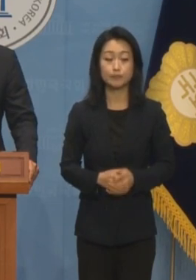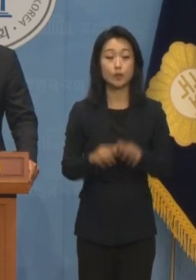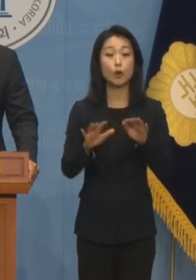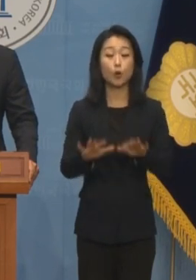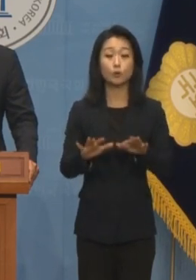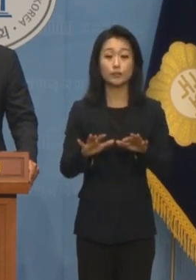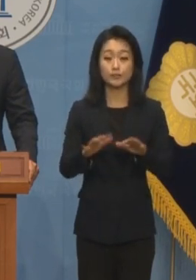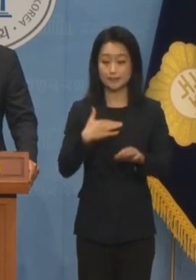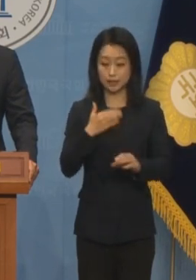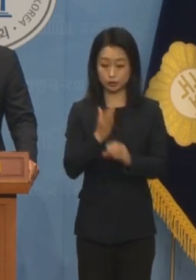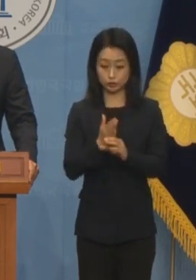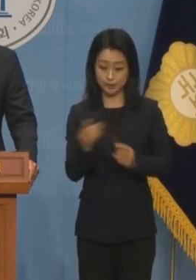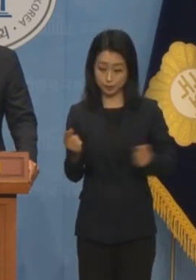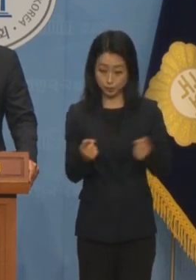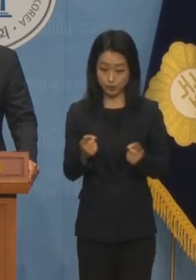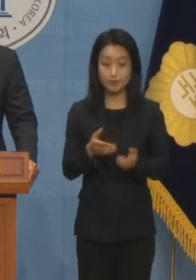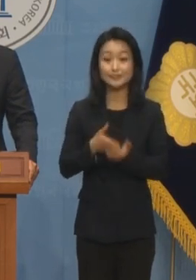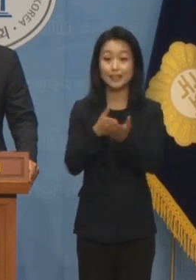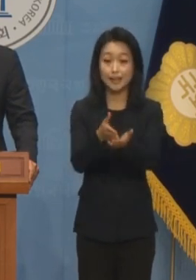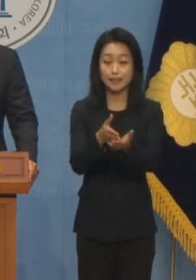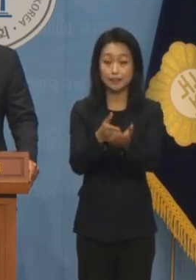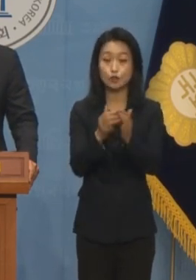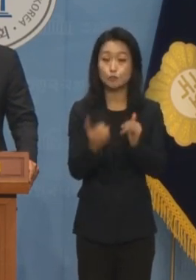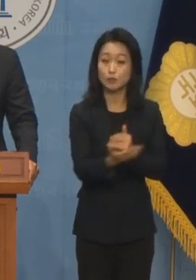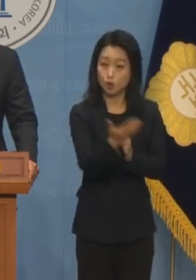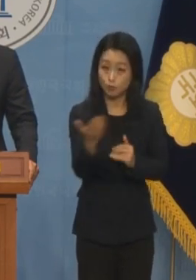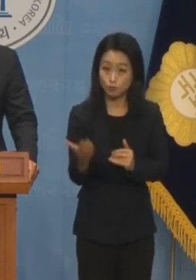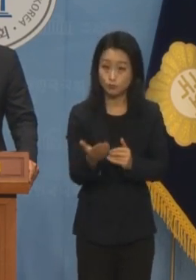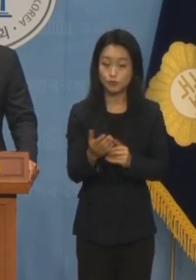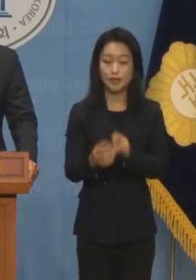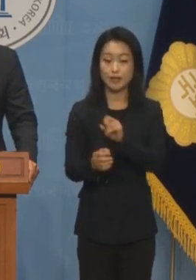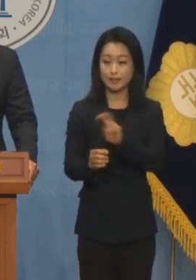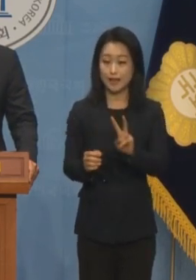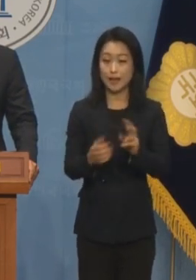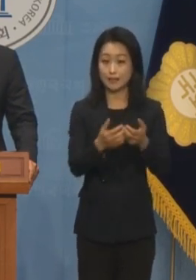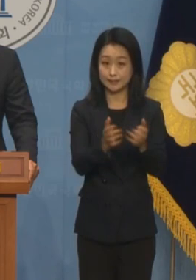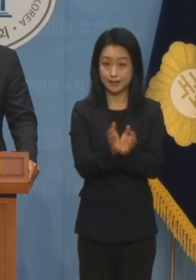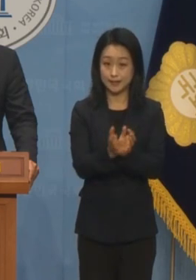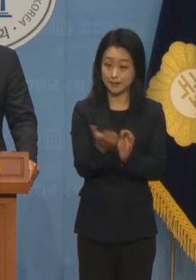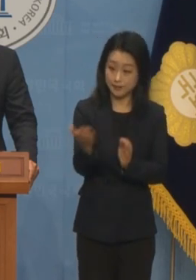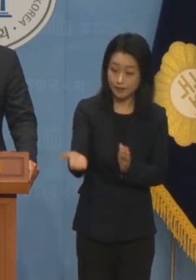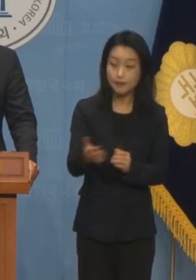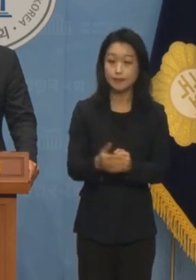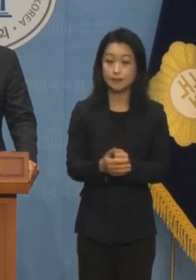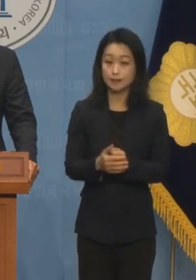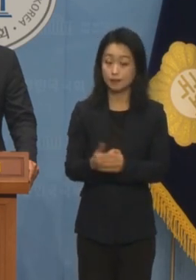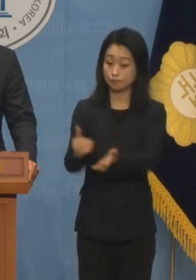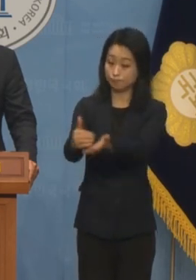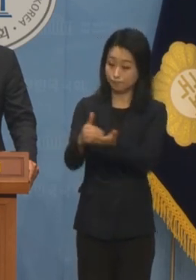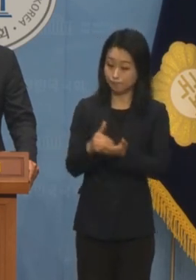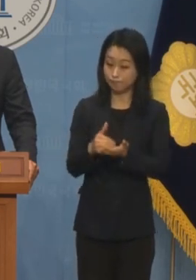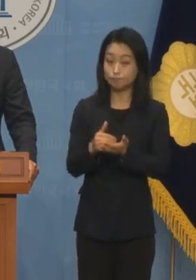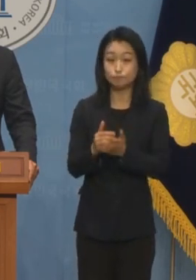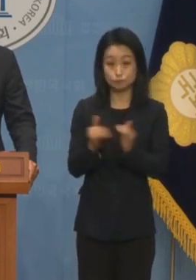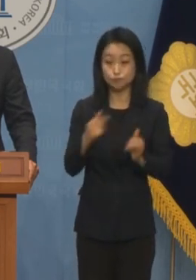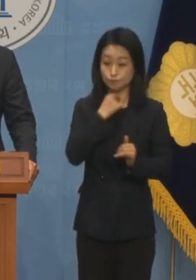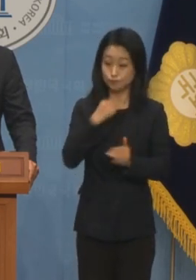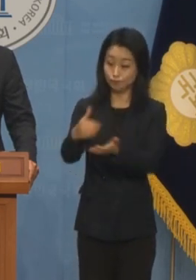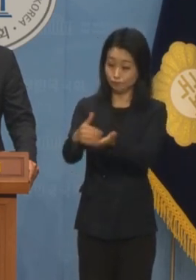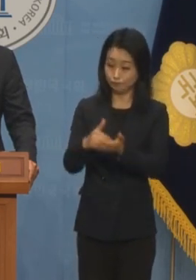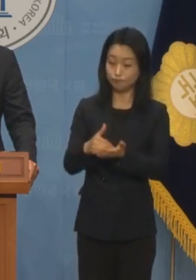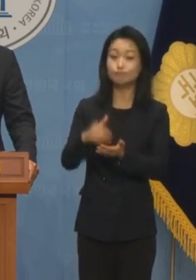오늘의 중재안은 국민과 야권의 최해병 진상규명 요구를 충족하면서